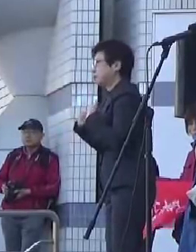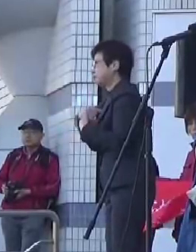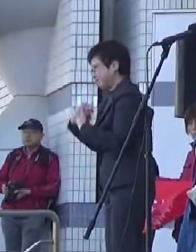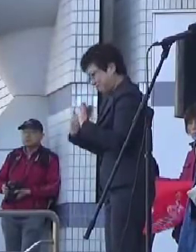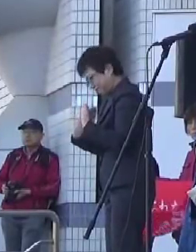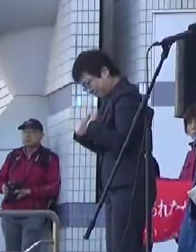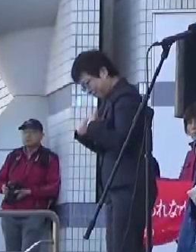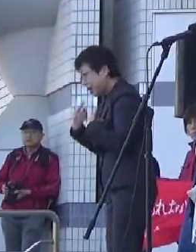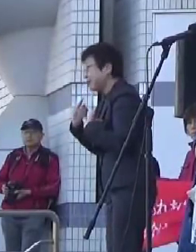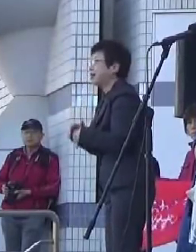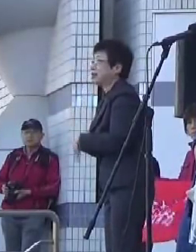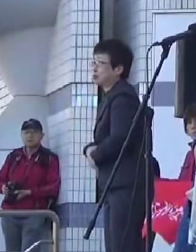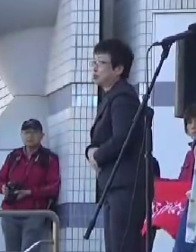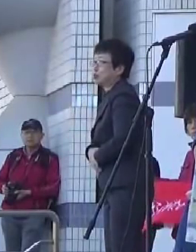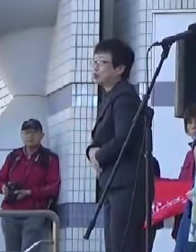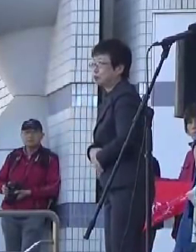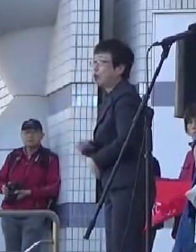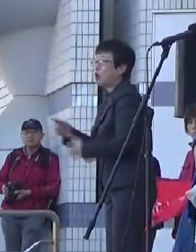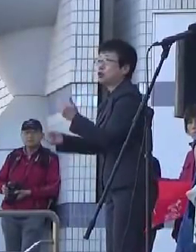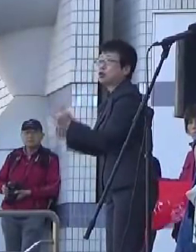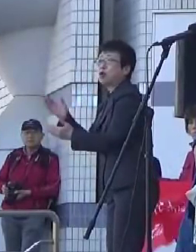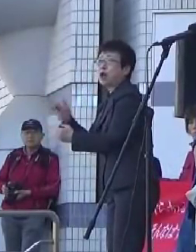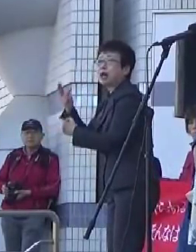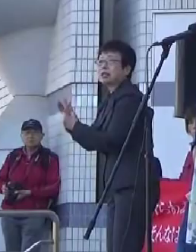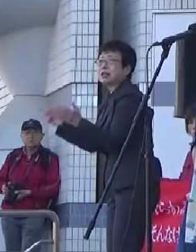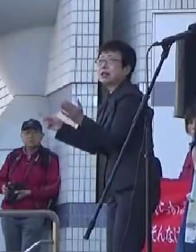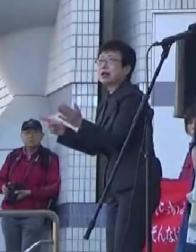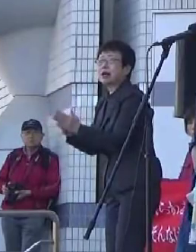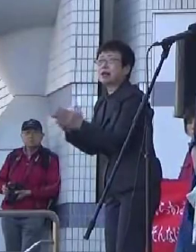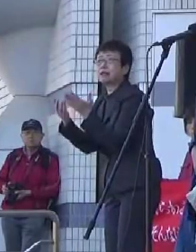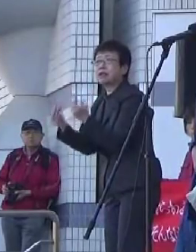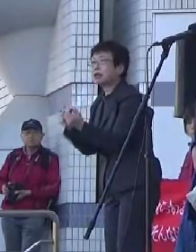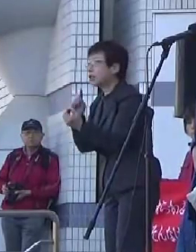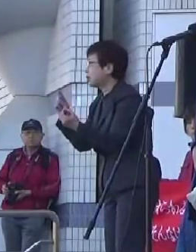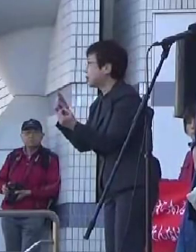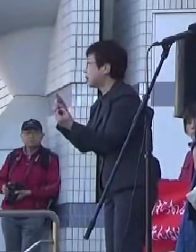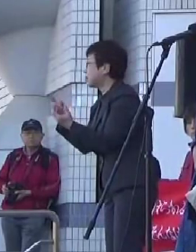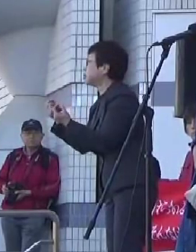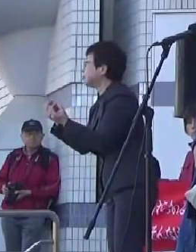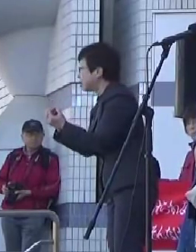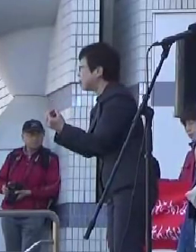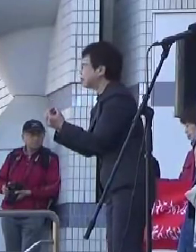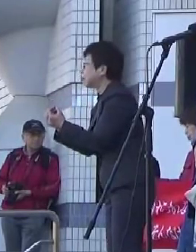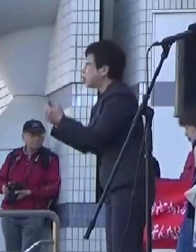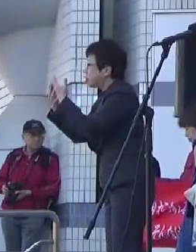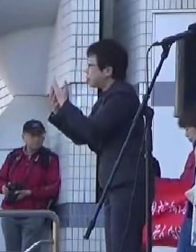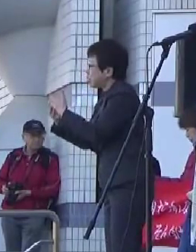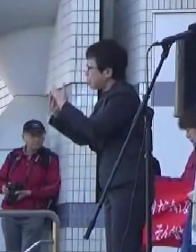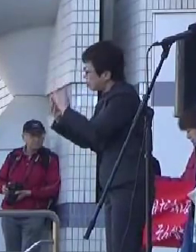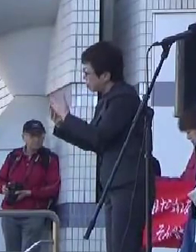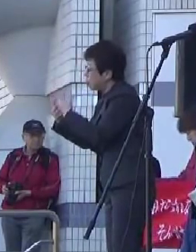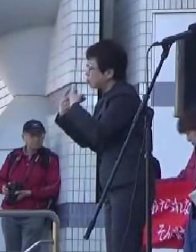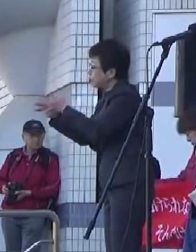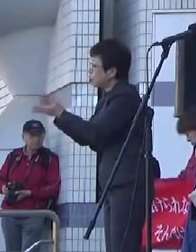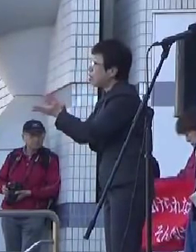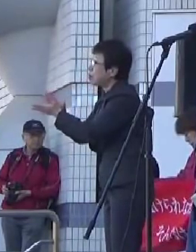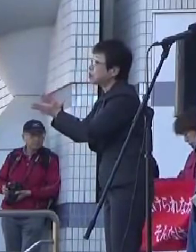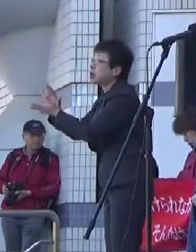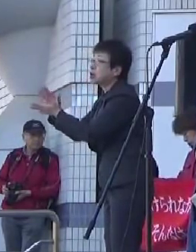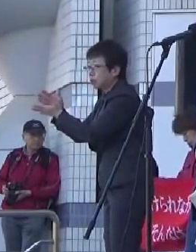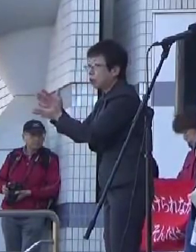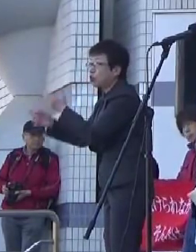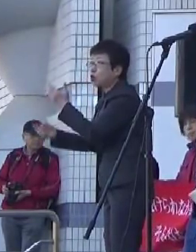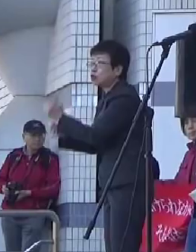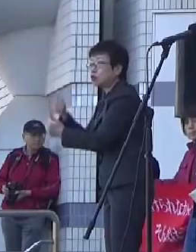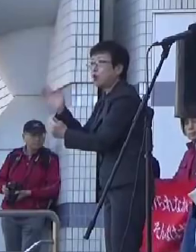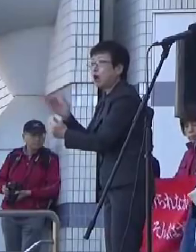ですけれども、原発事故から8年っていう言い方をずっとここのところ報道でされていますけれども、事故から8年じ